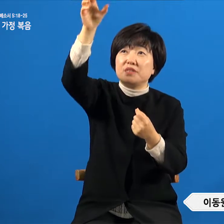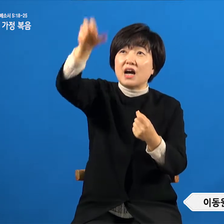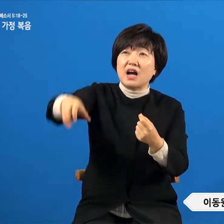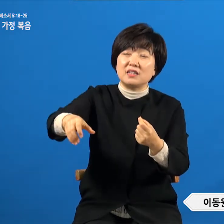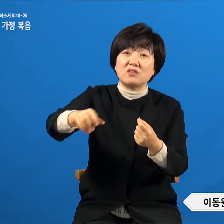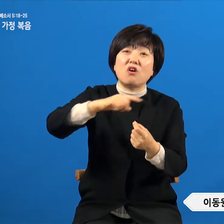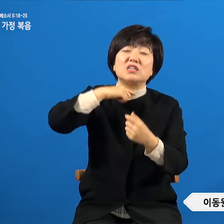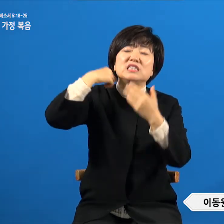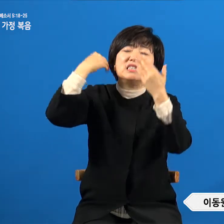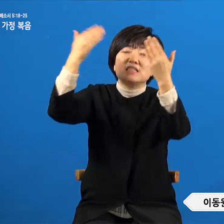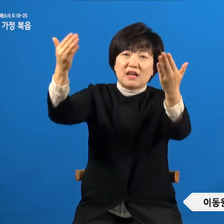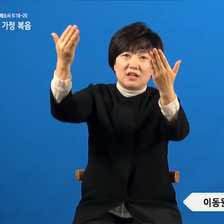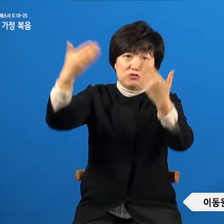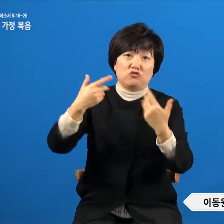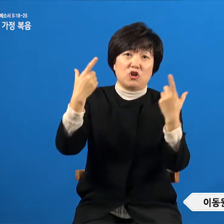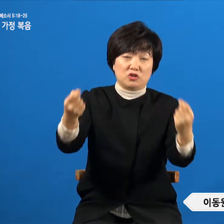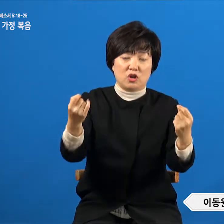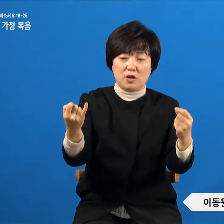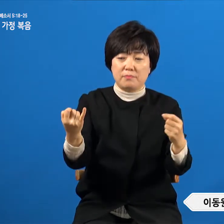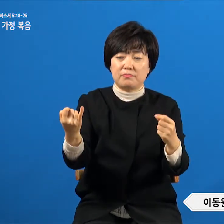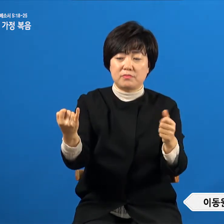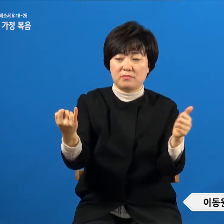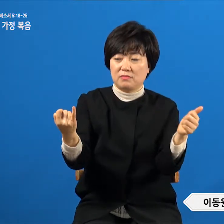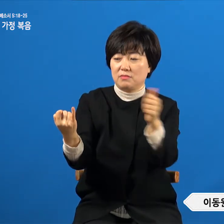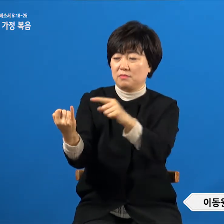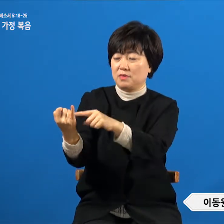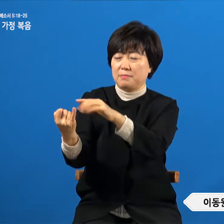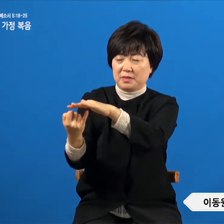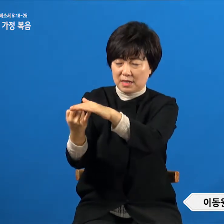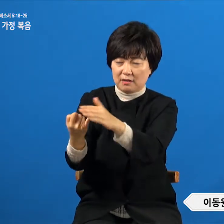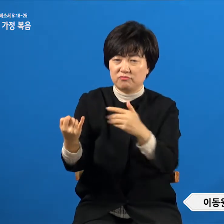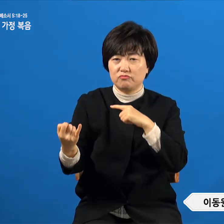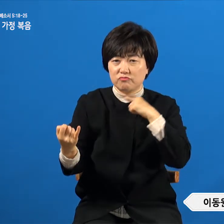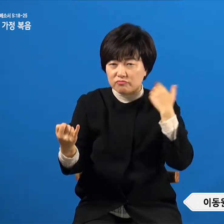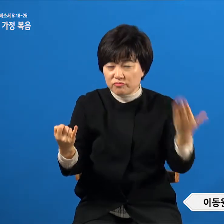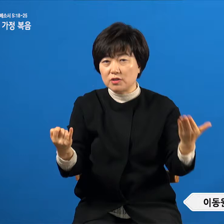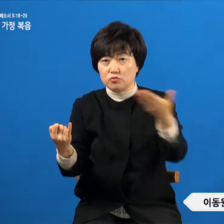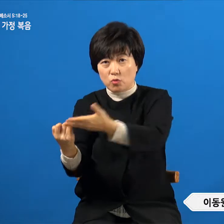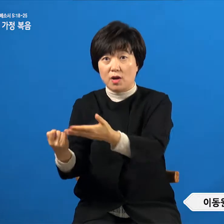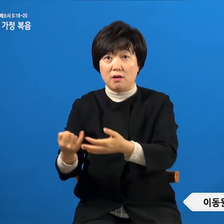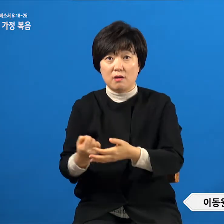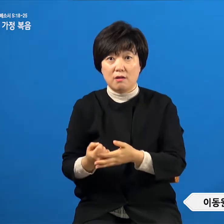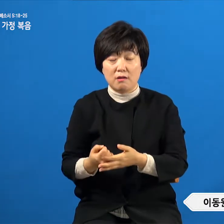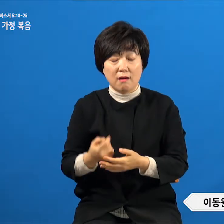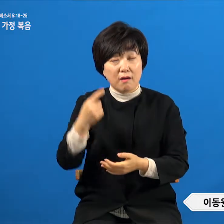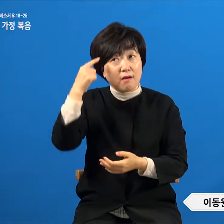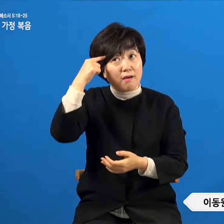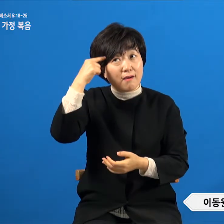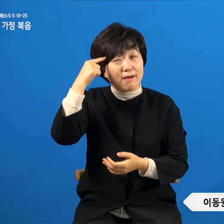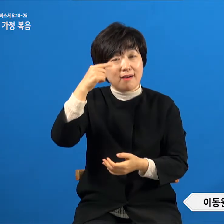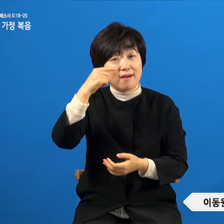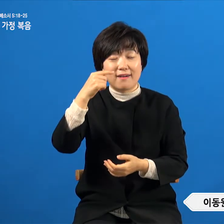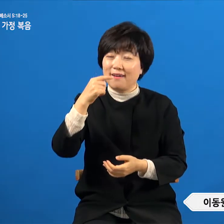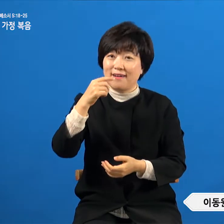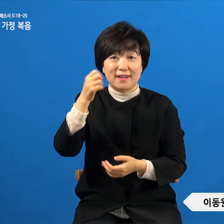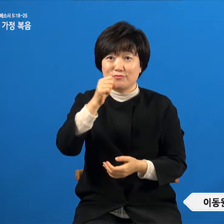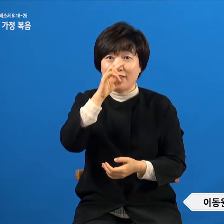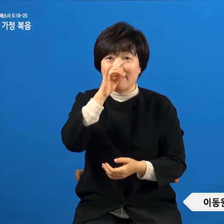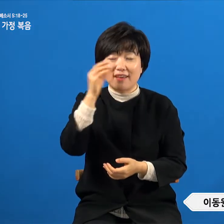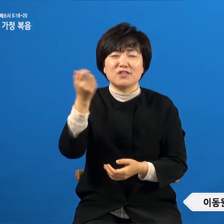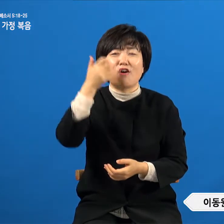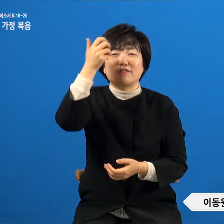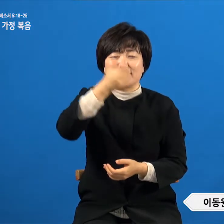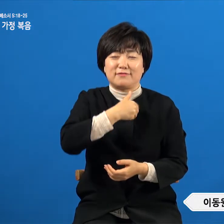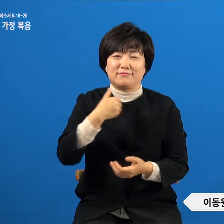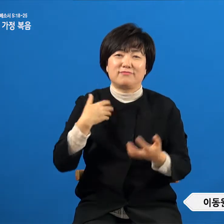십자가에 자신을 내어주신 것처럼 사랑하라. 이것도 맨정신으로 순종할 수 없는 명령입니다. 성령 충만할